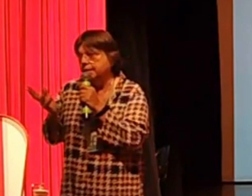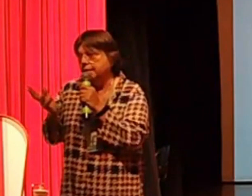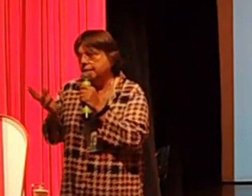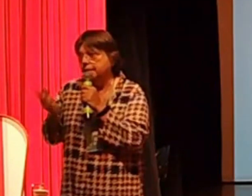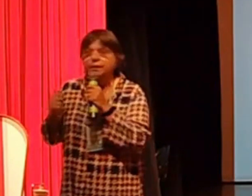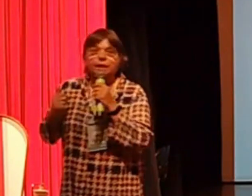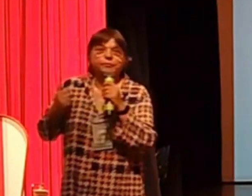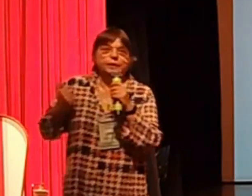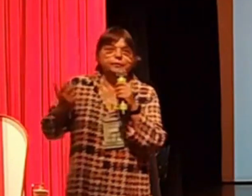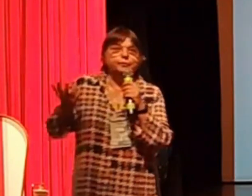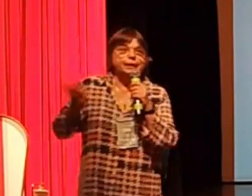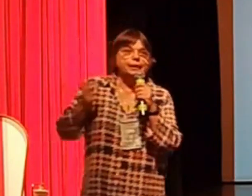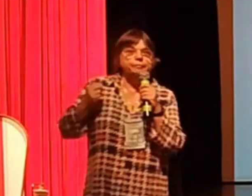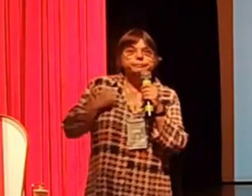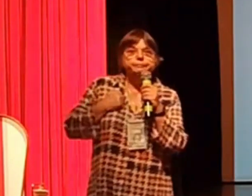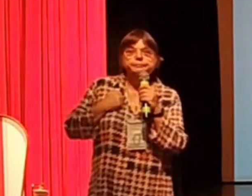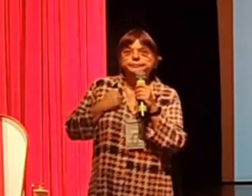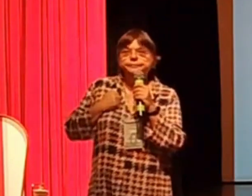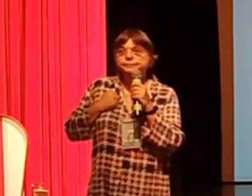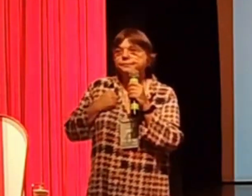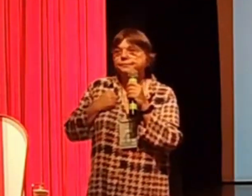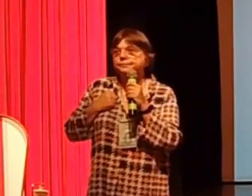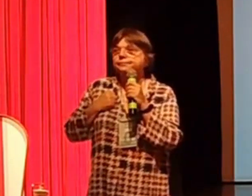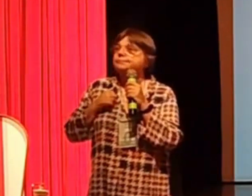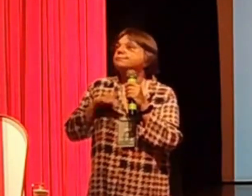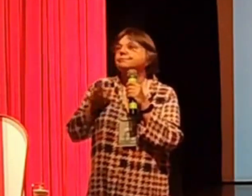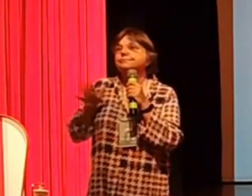mãe? Quero sair do balé.